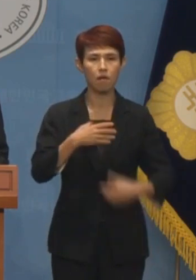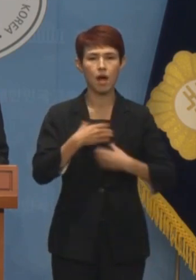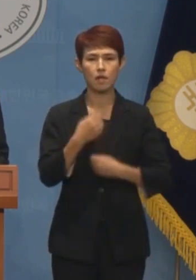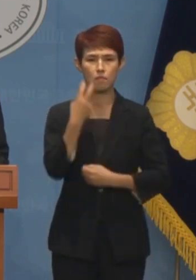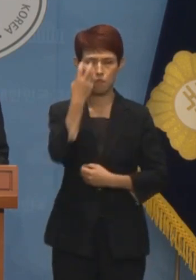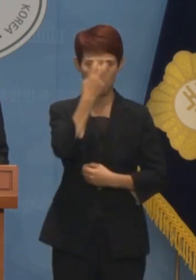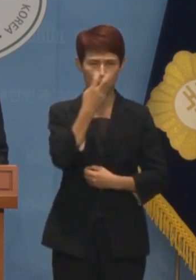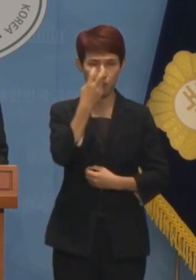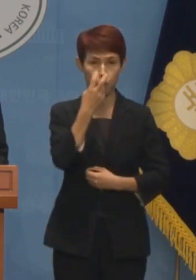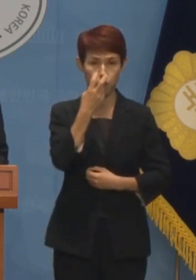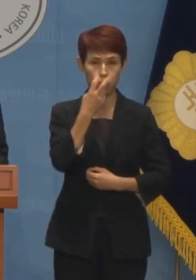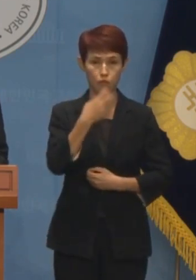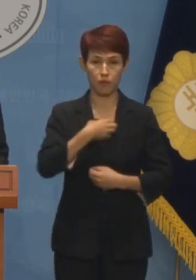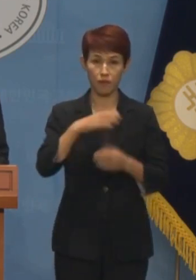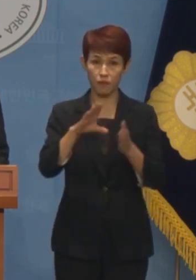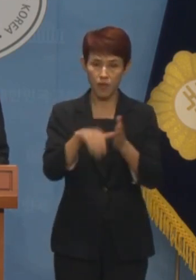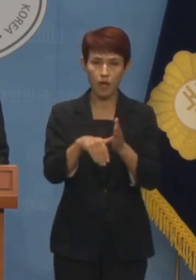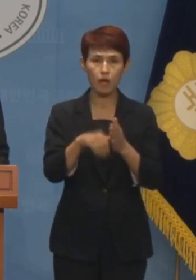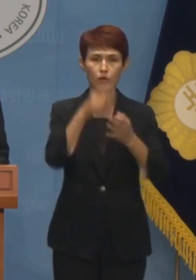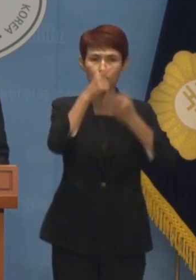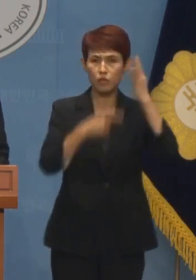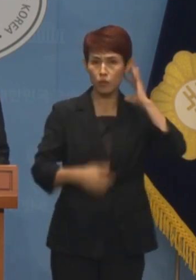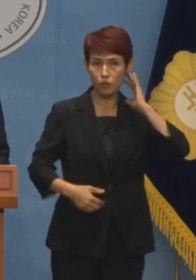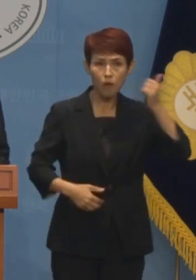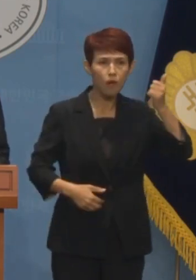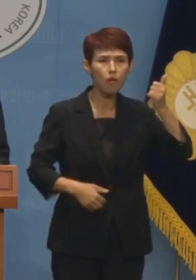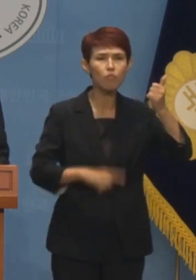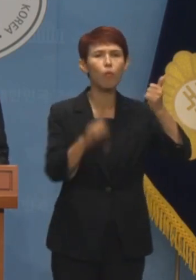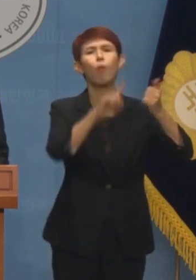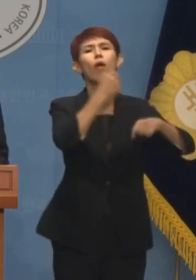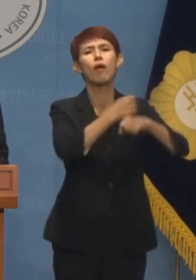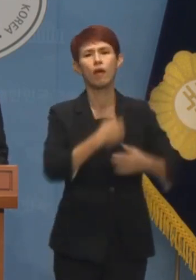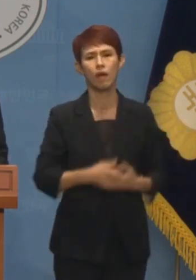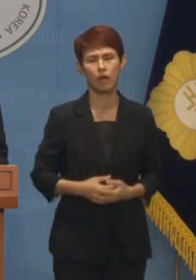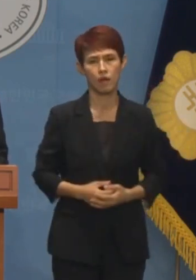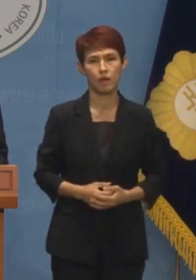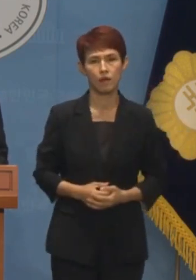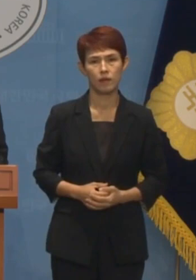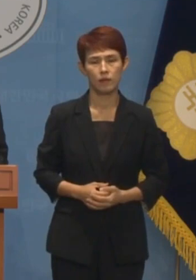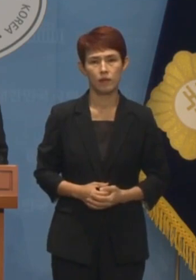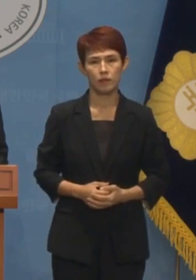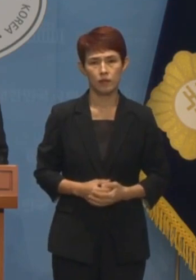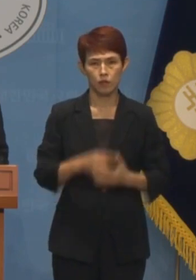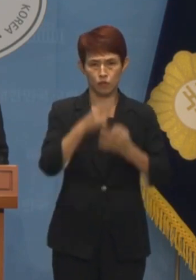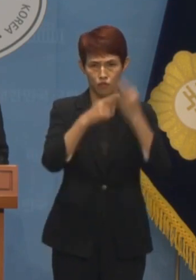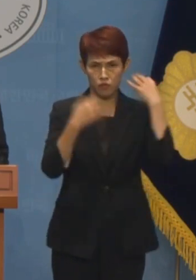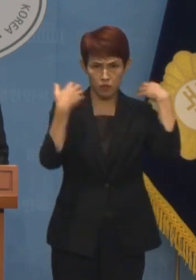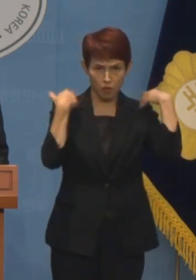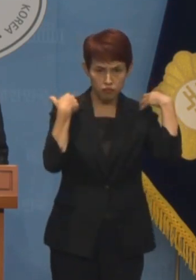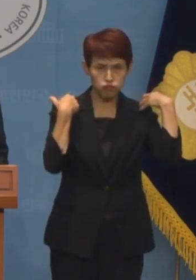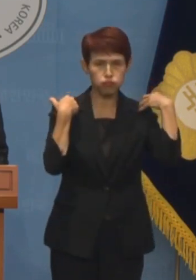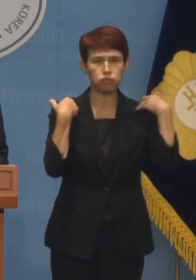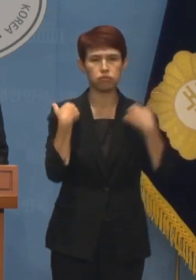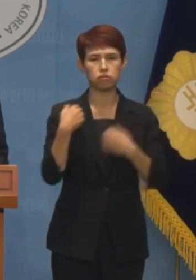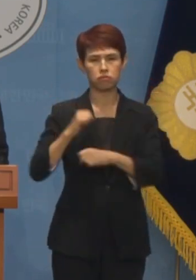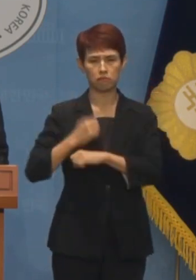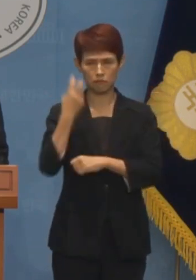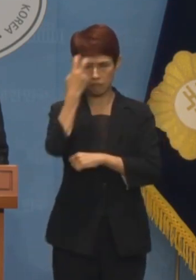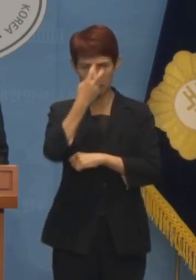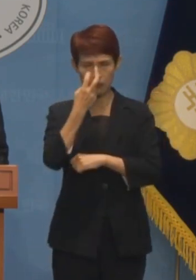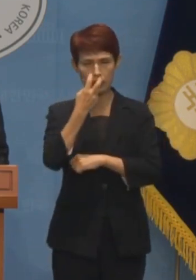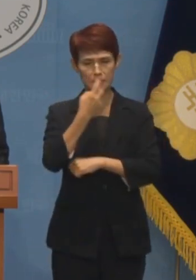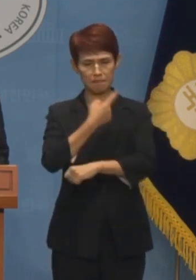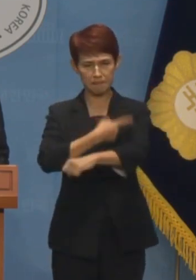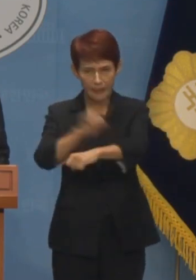상황에서 윤석열 대통령은 어디에 있습니까 윤석열 정부 안보 무능의 현주소가